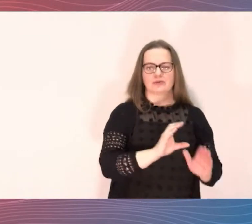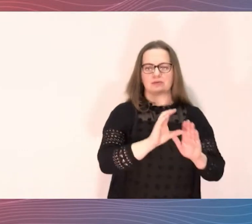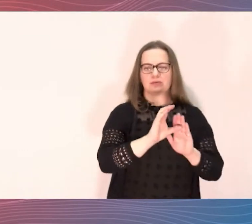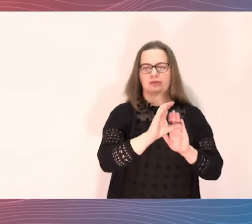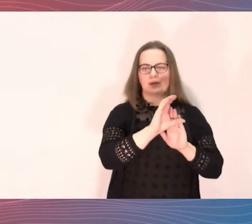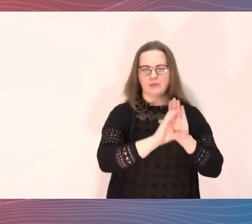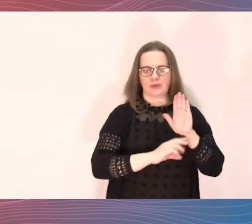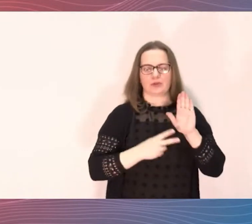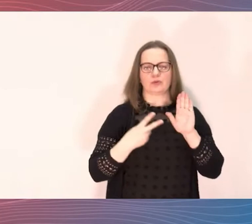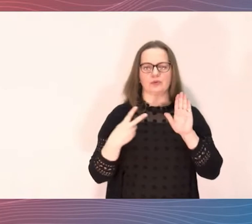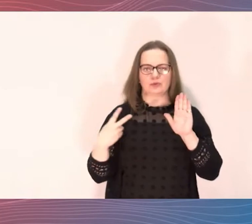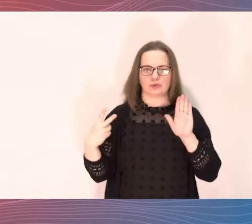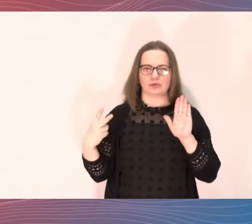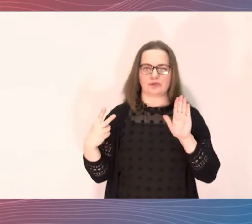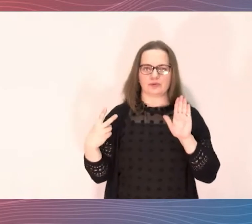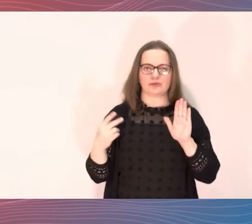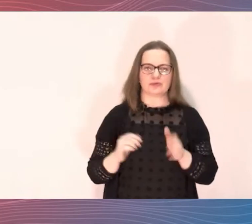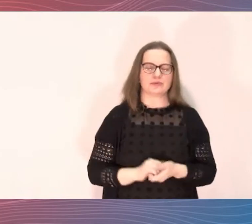Hebreus 2.